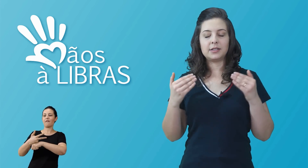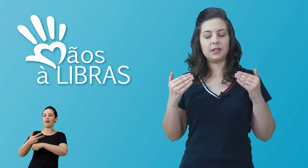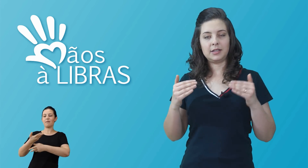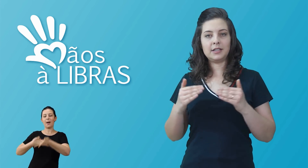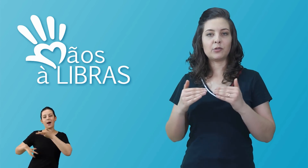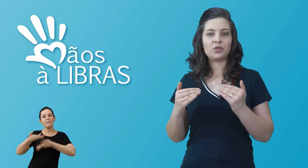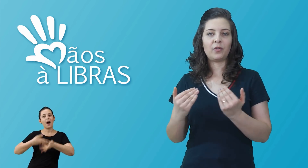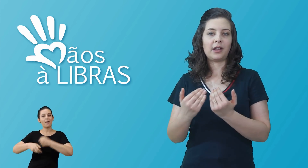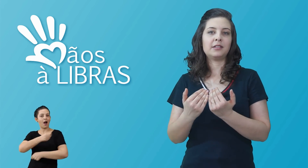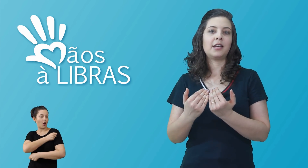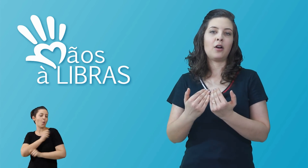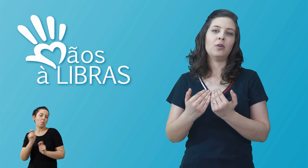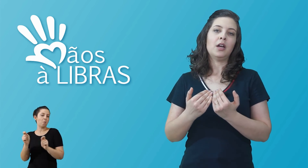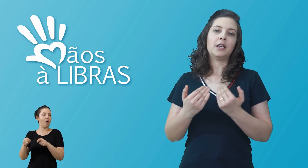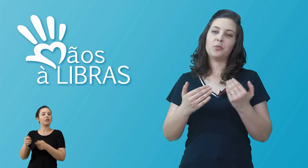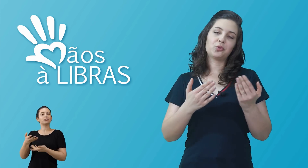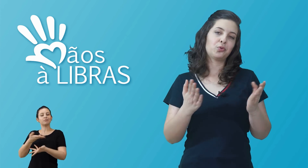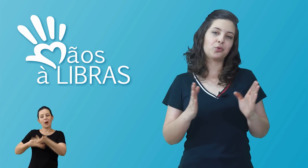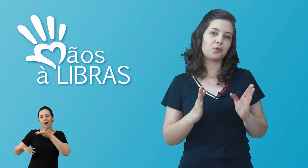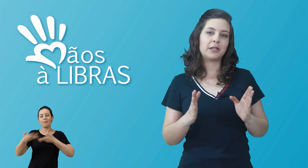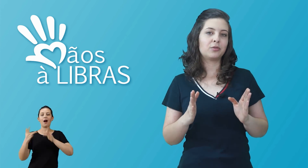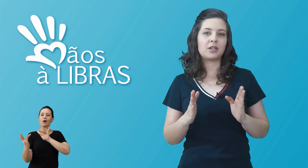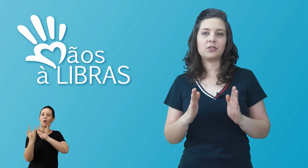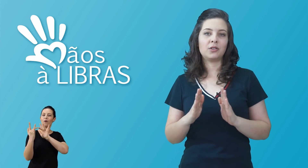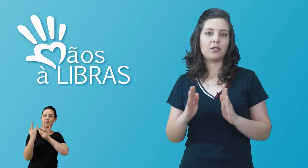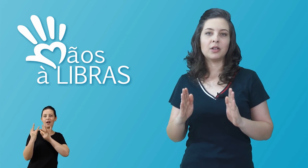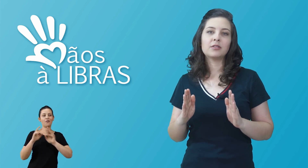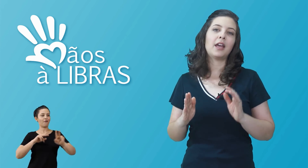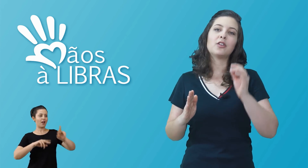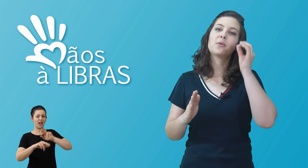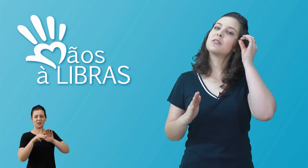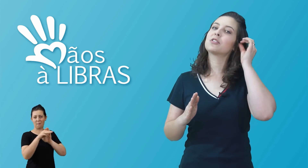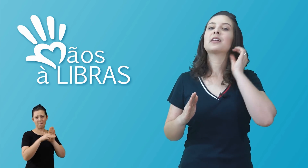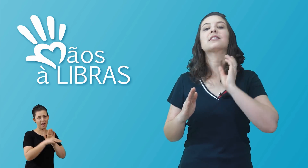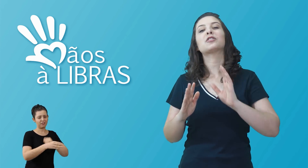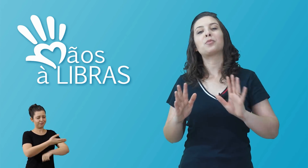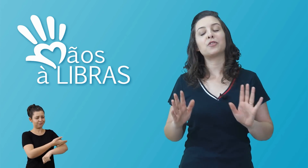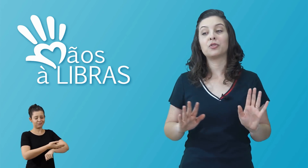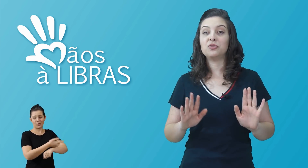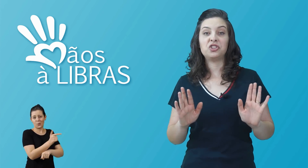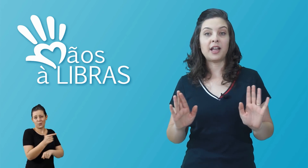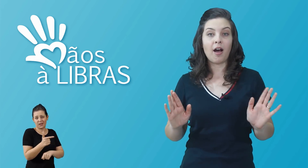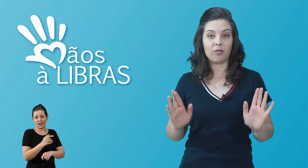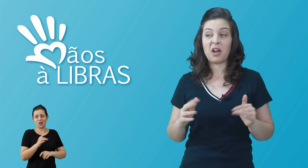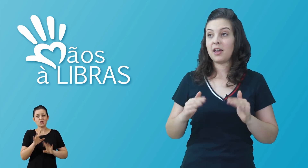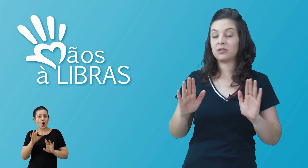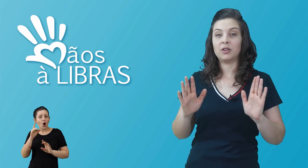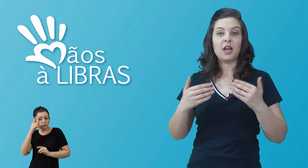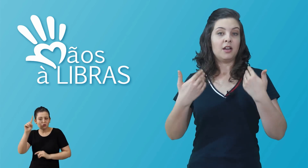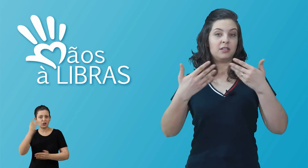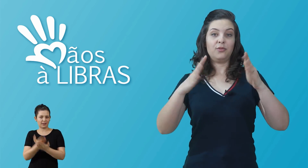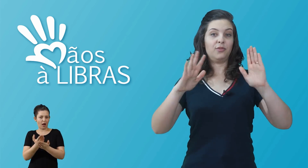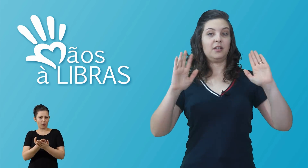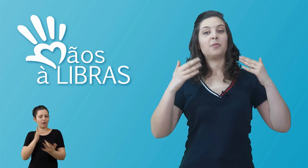Então, esse é um diferencial que muitos cursos no método tradicional não tem. Tipo assim, você só tem acesso ao professor no dia da aula, o